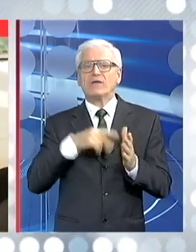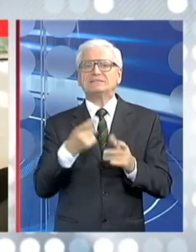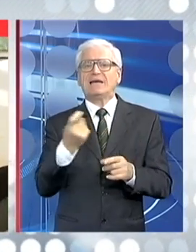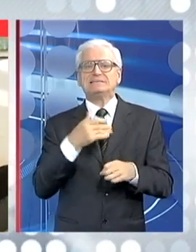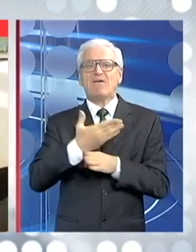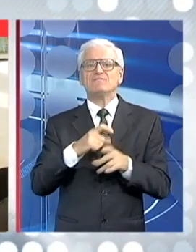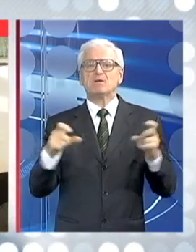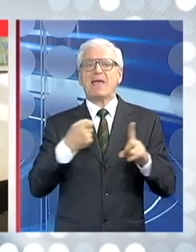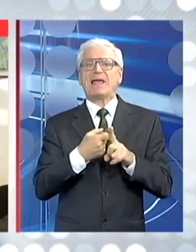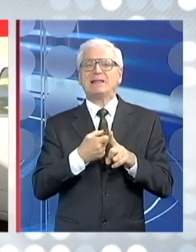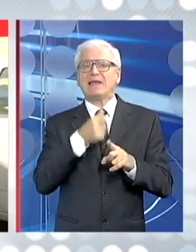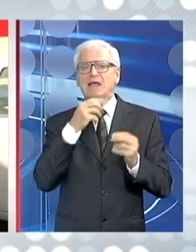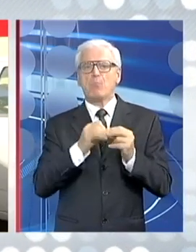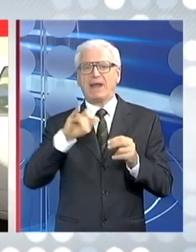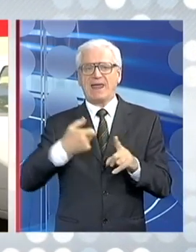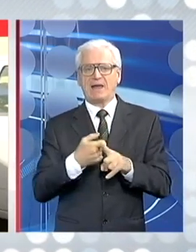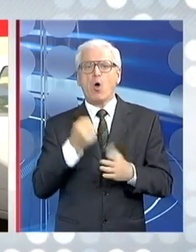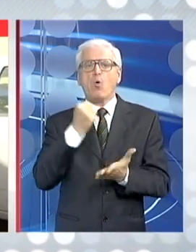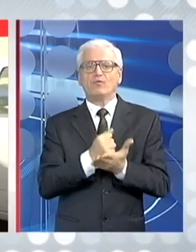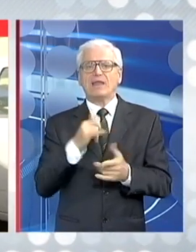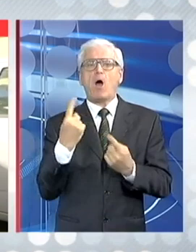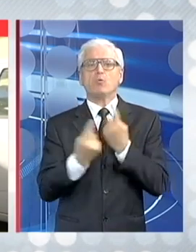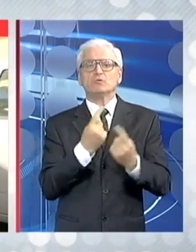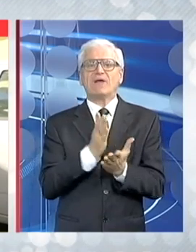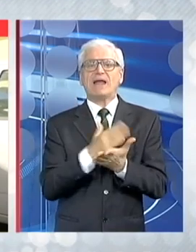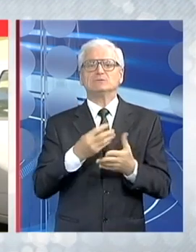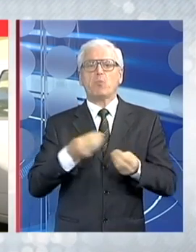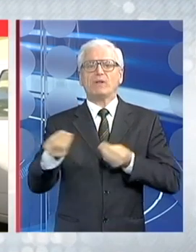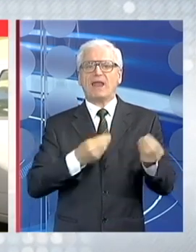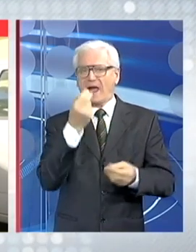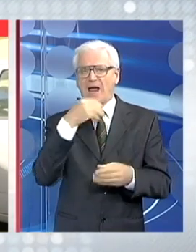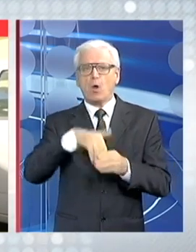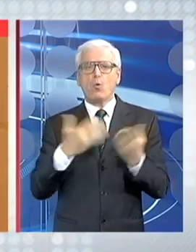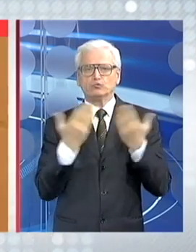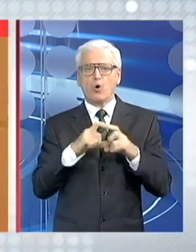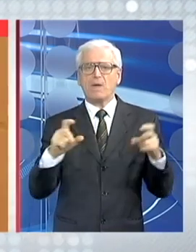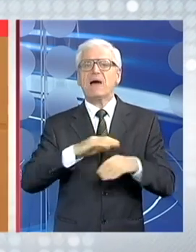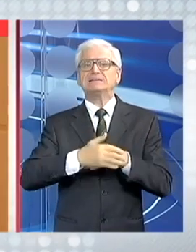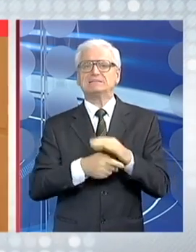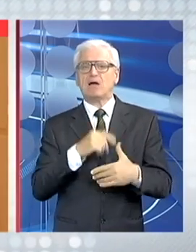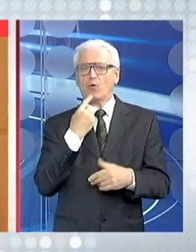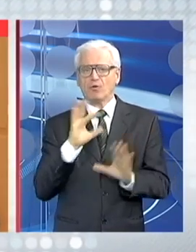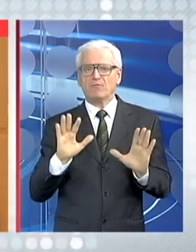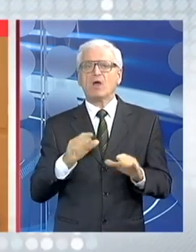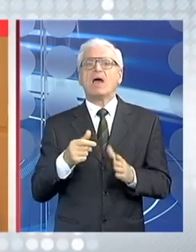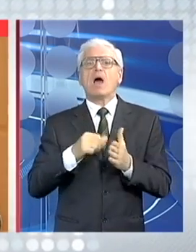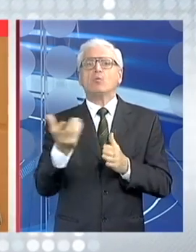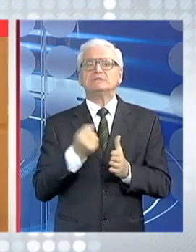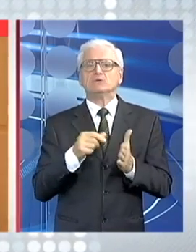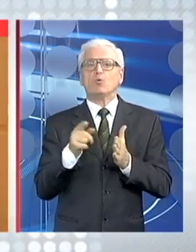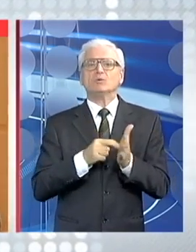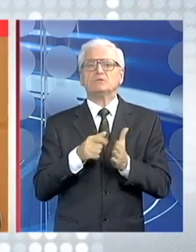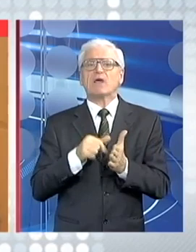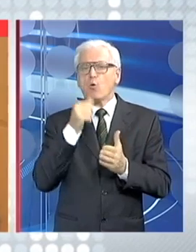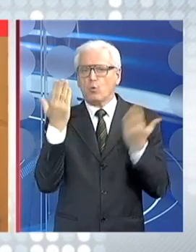firme Catering and Break. Utvrđeno je da su uslovi raspodele hrane u školama zadovoljavajući. Uzeti su brisevi i u